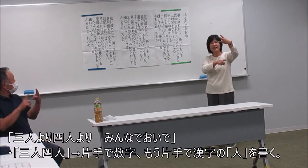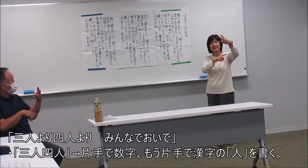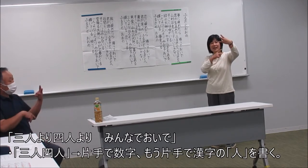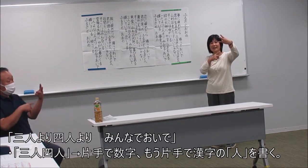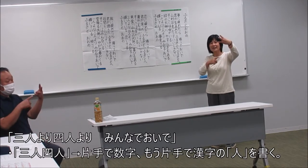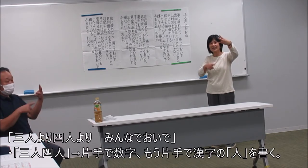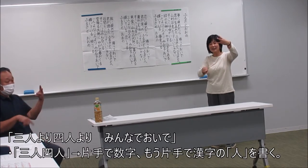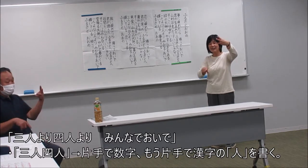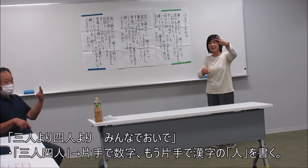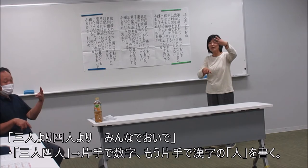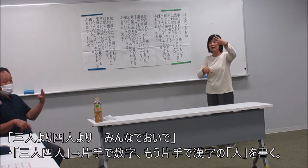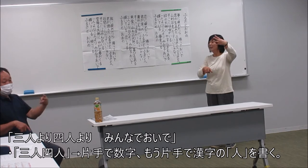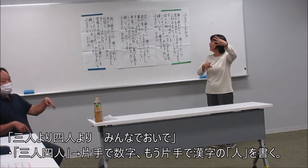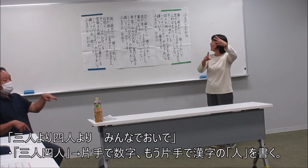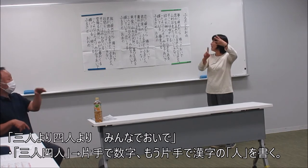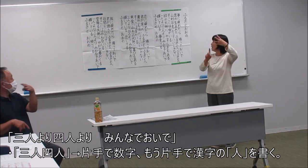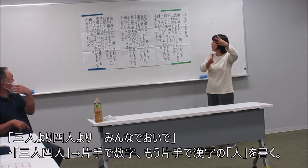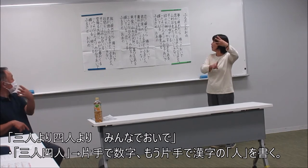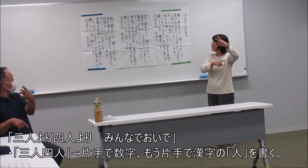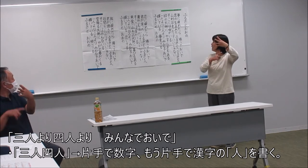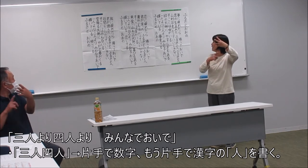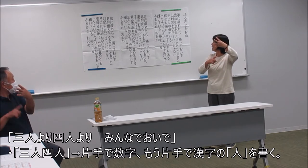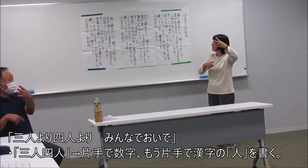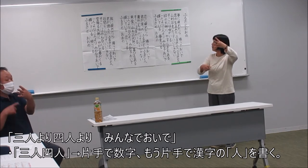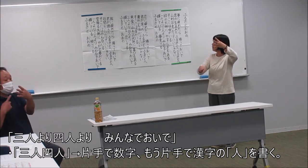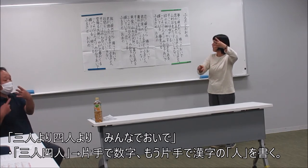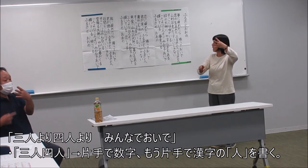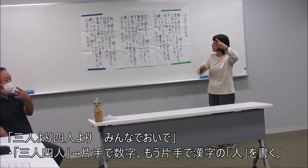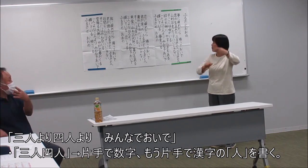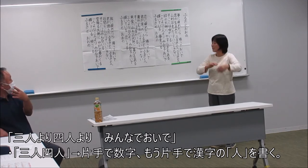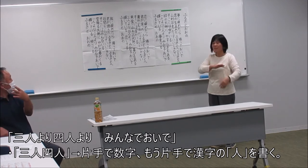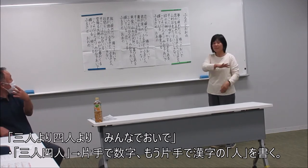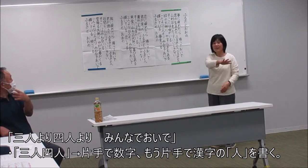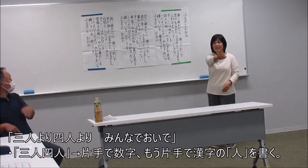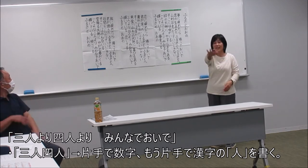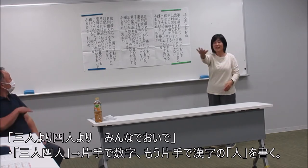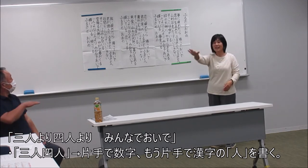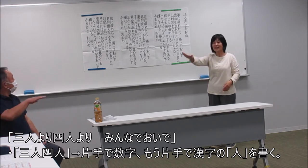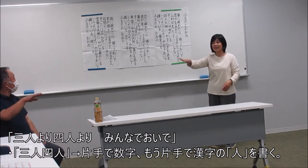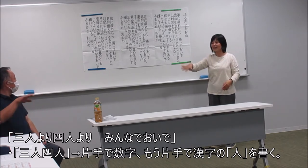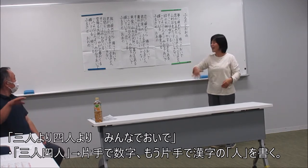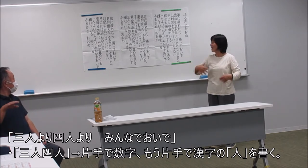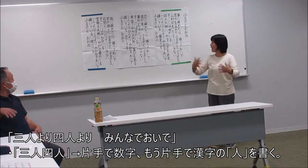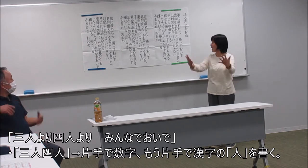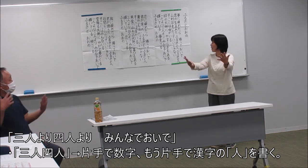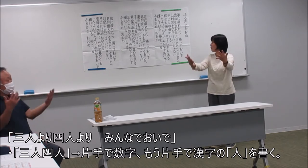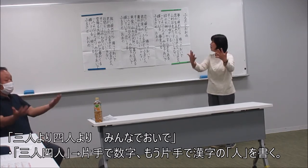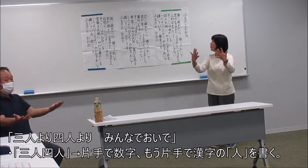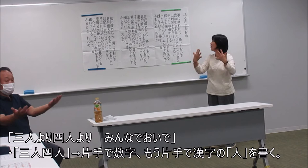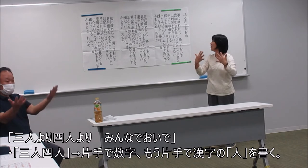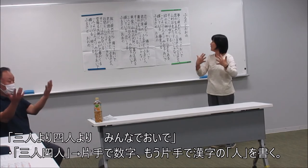三 人より四人よりみんなおい